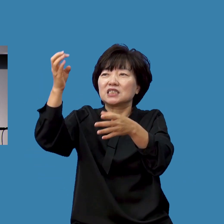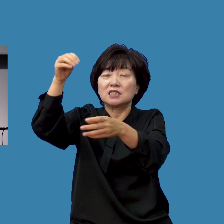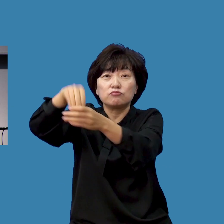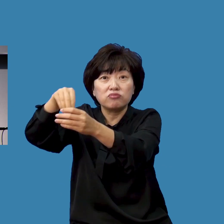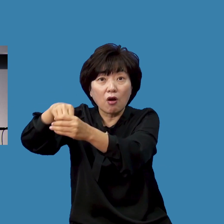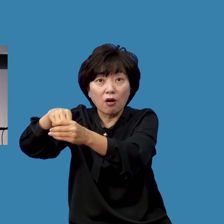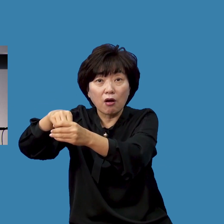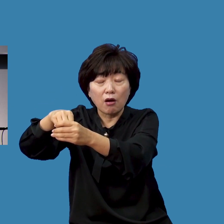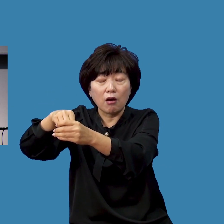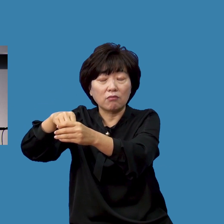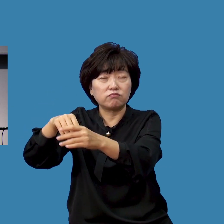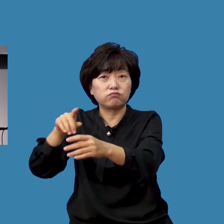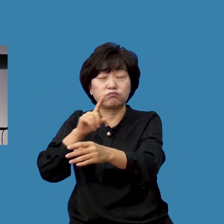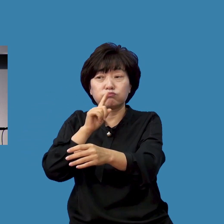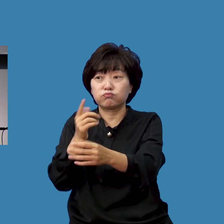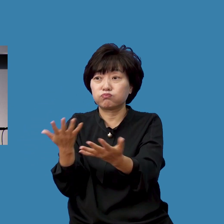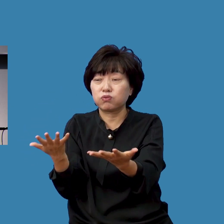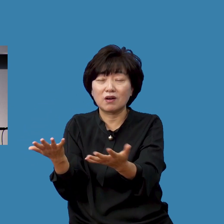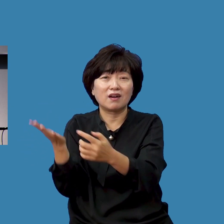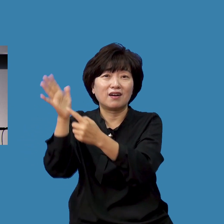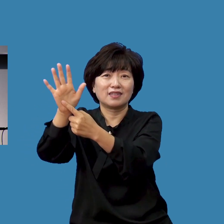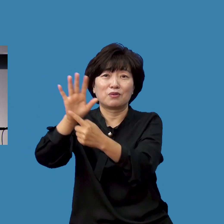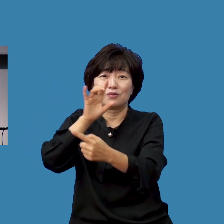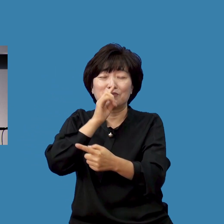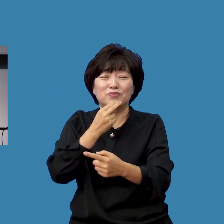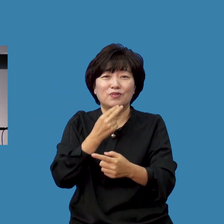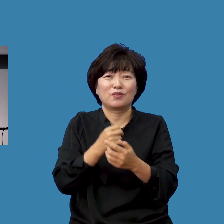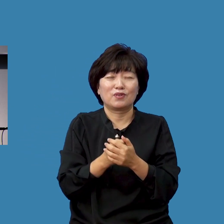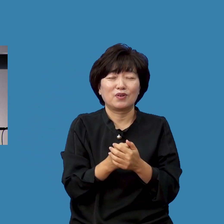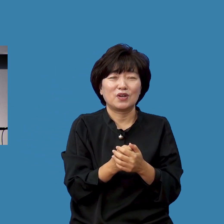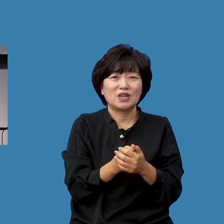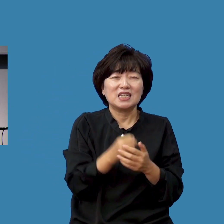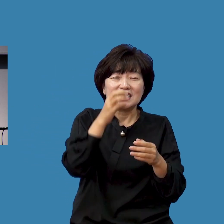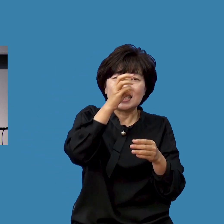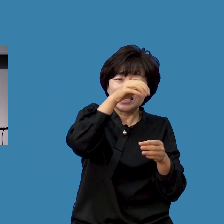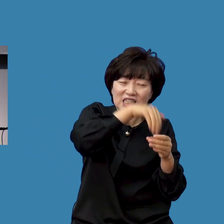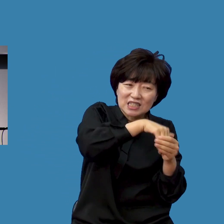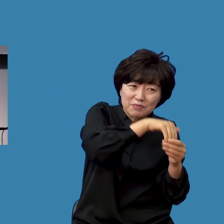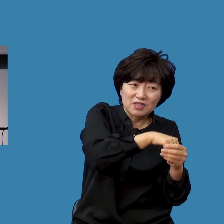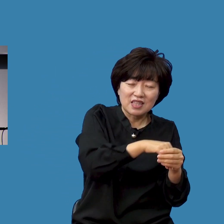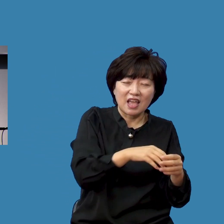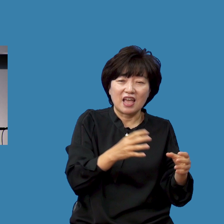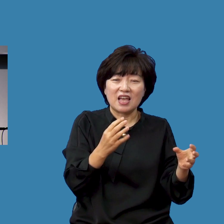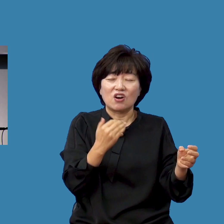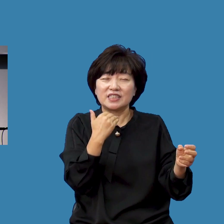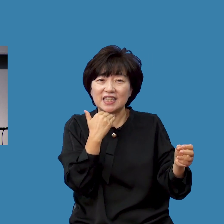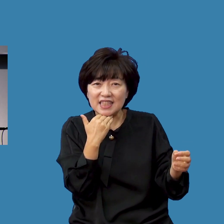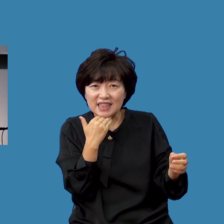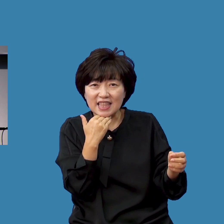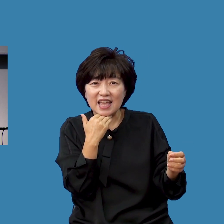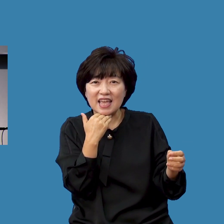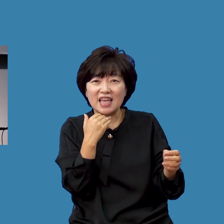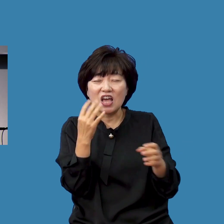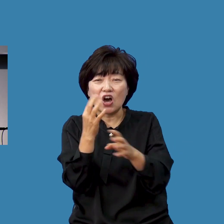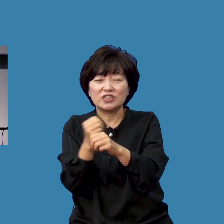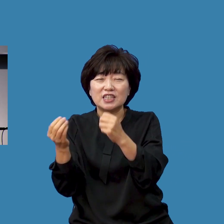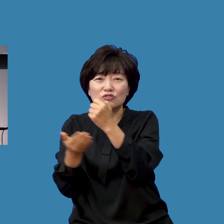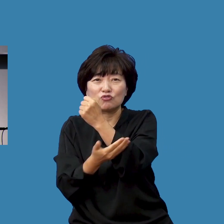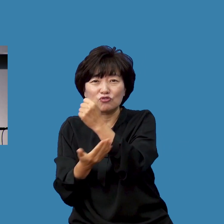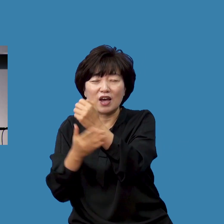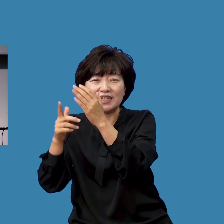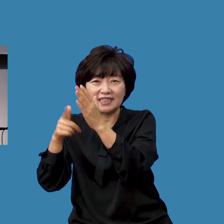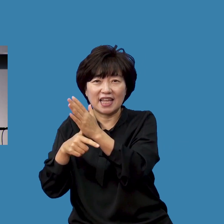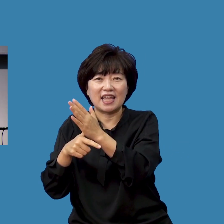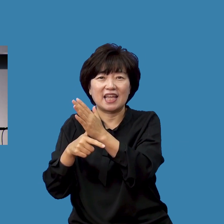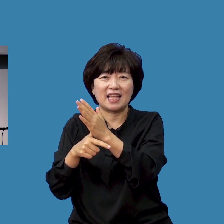씨를 뿌리려고 그런다든지 이런 뭐 나오는 게 있겠어요? 그러니까 씨를 언제 뿌려야 될지, 언제 인내해야 될지, 또는 언제